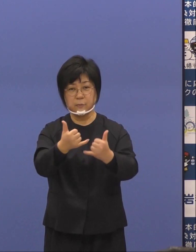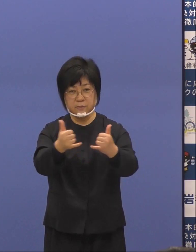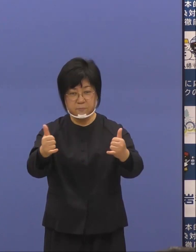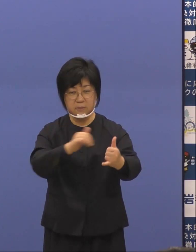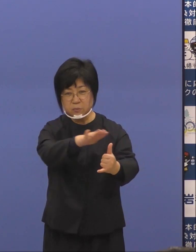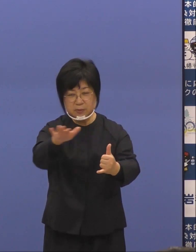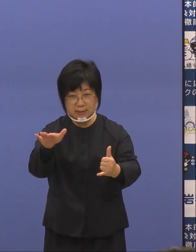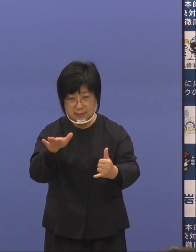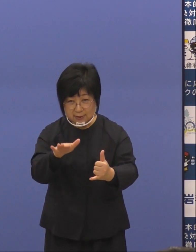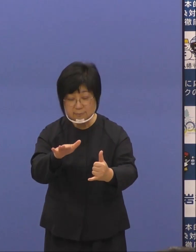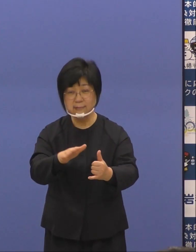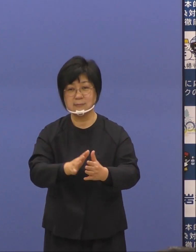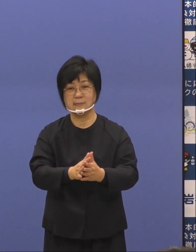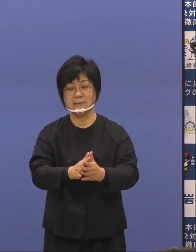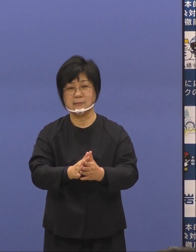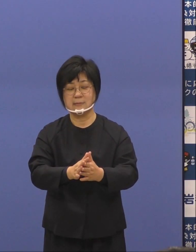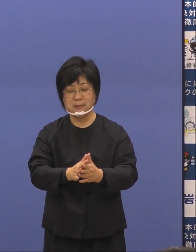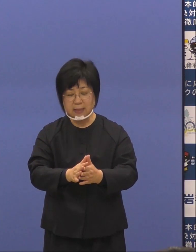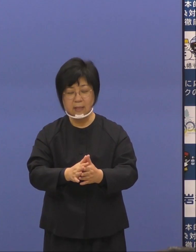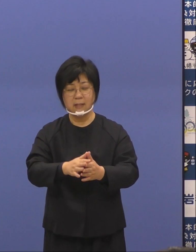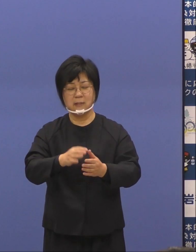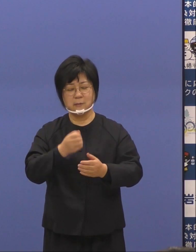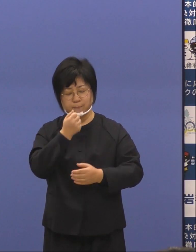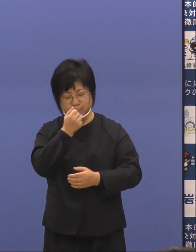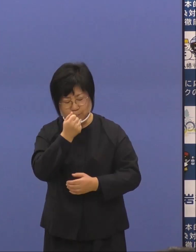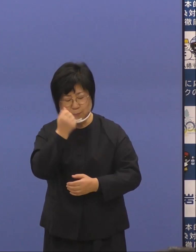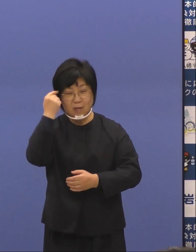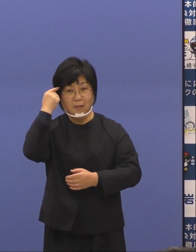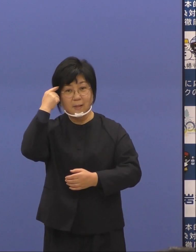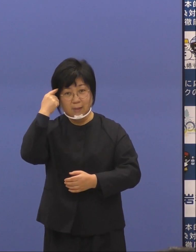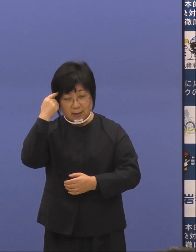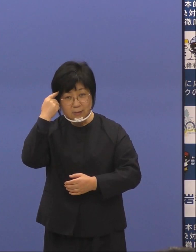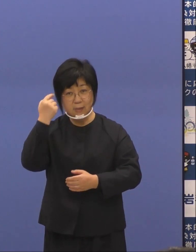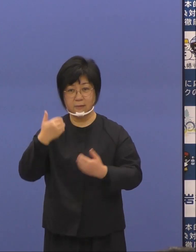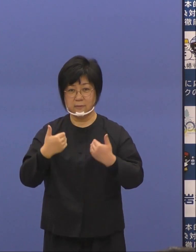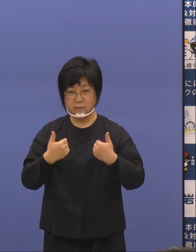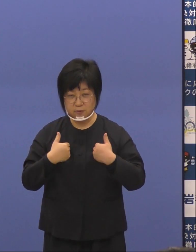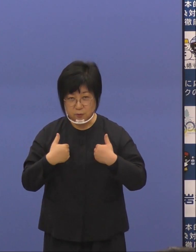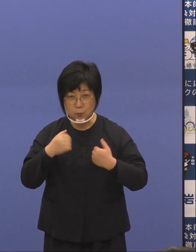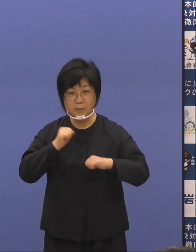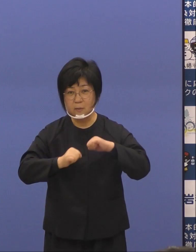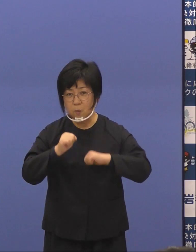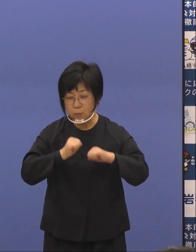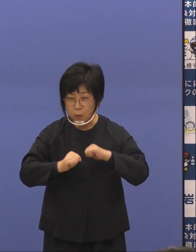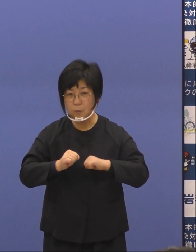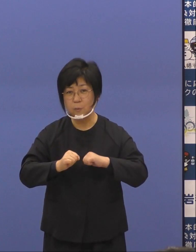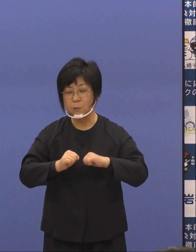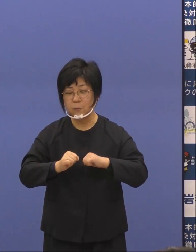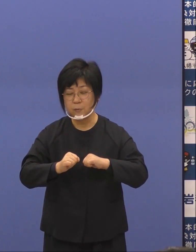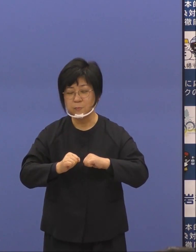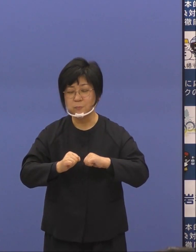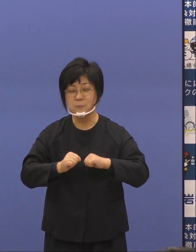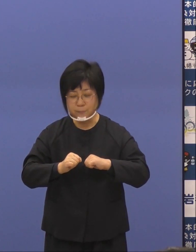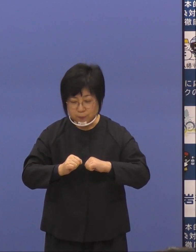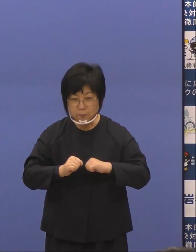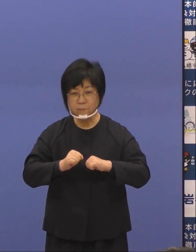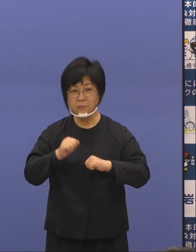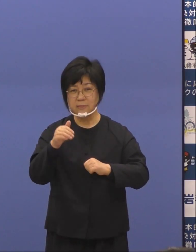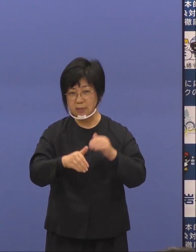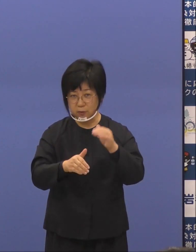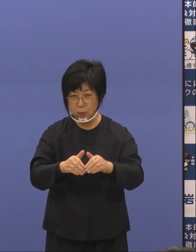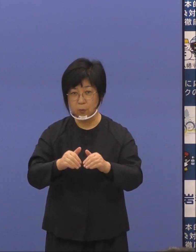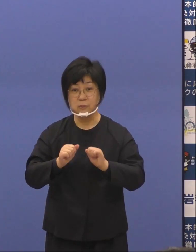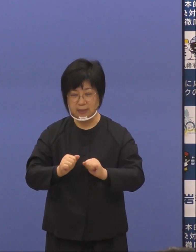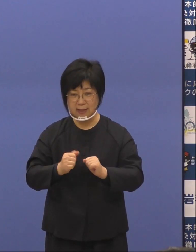に、よく考えて、そして必要な行動をとって新しい市長さんをこう選